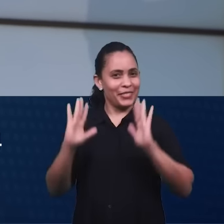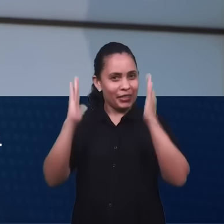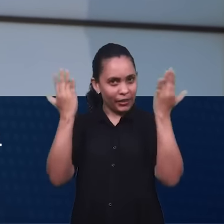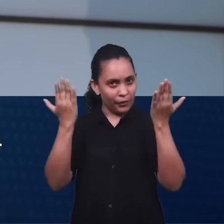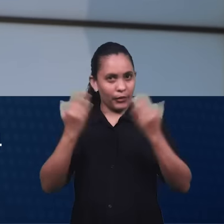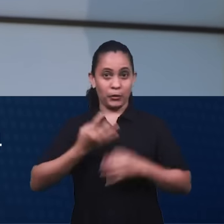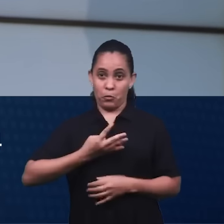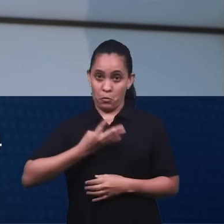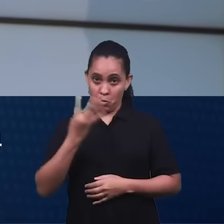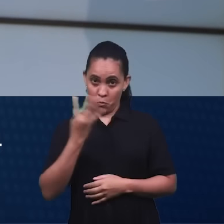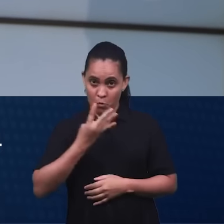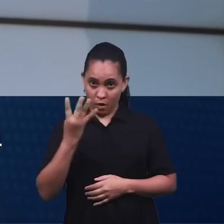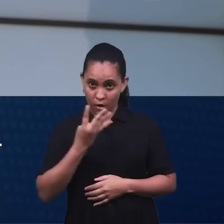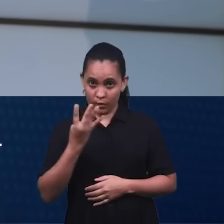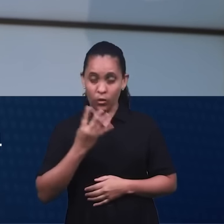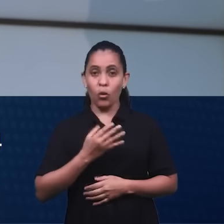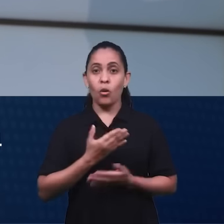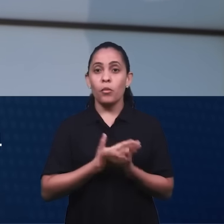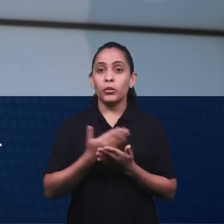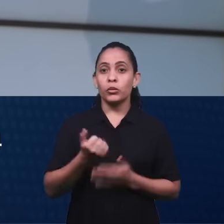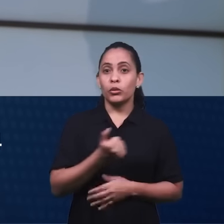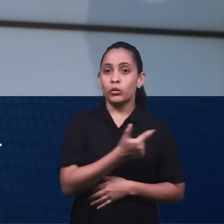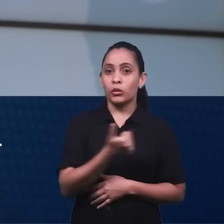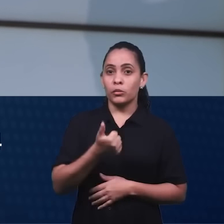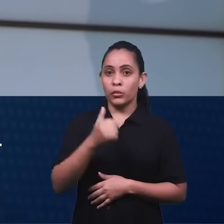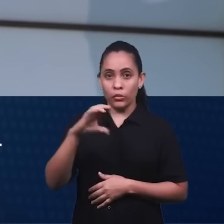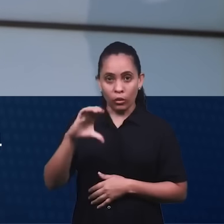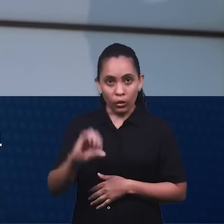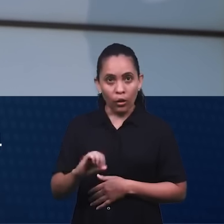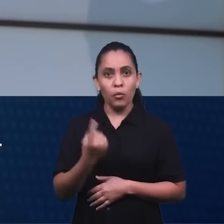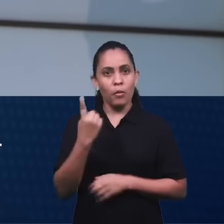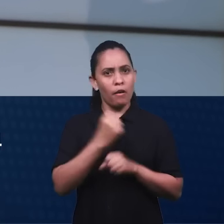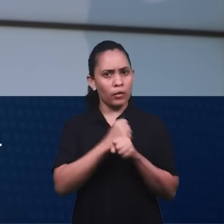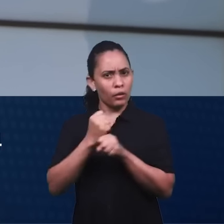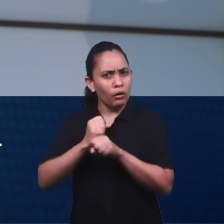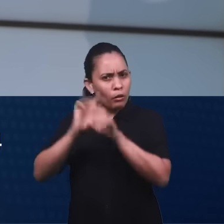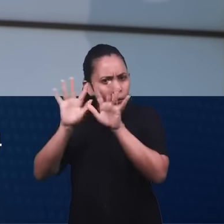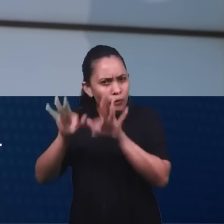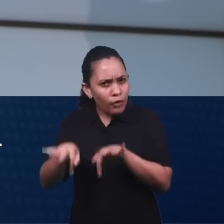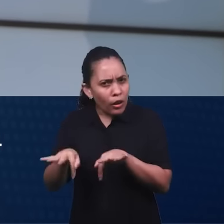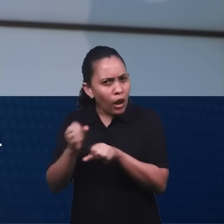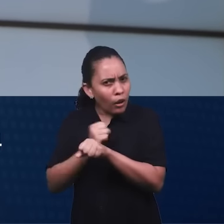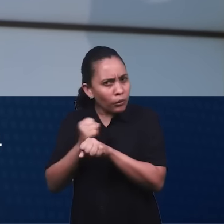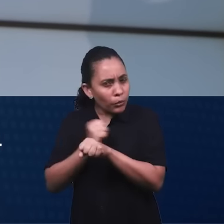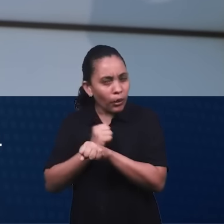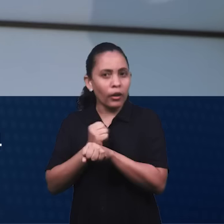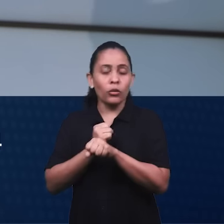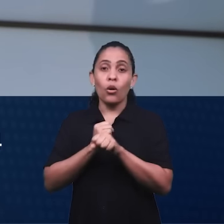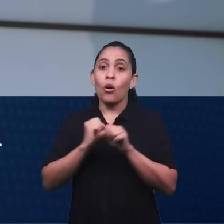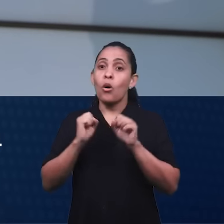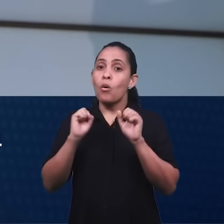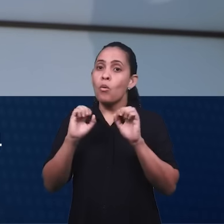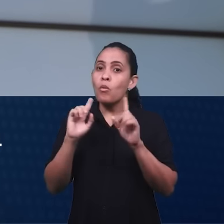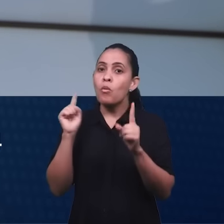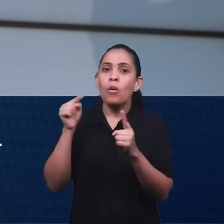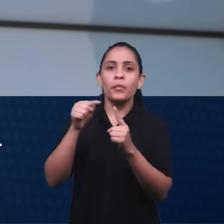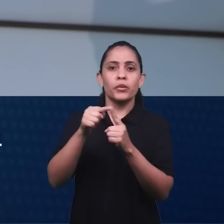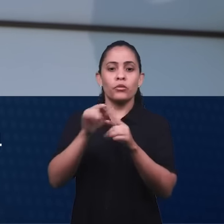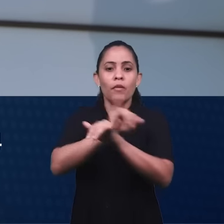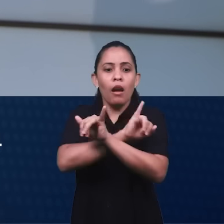está na 4ª edição. Começou em 2019, é feito uma vez por ano, geralmente no final do ano, né? E o objetivo é fazer um anúncio para o